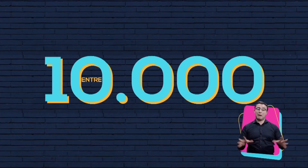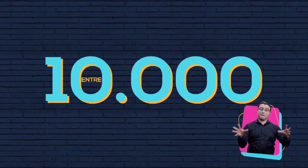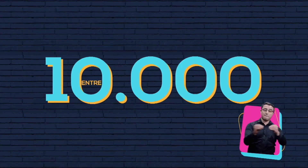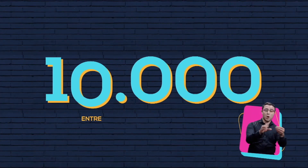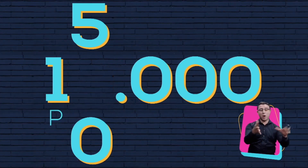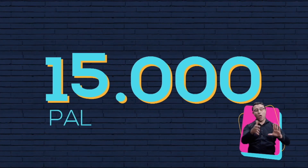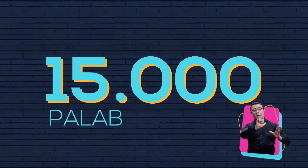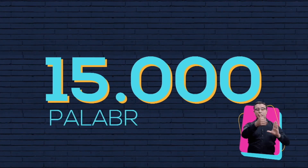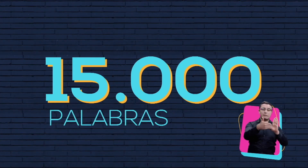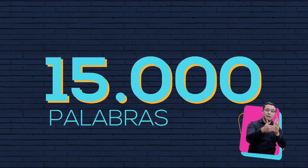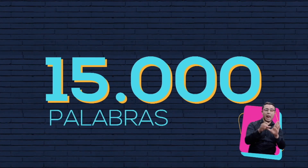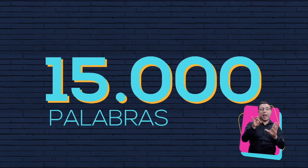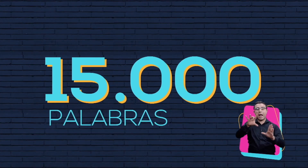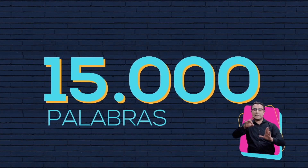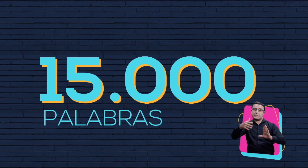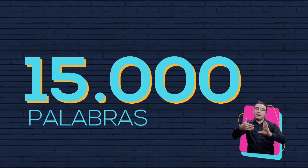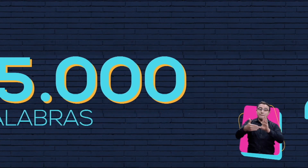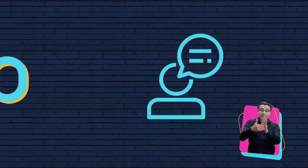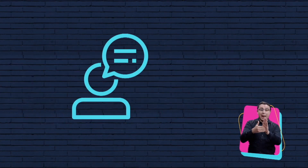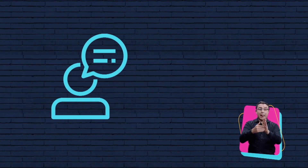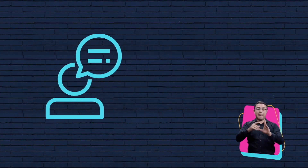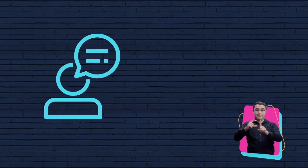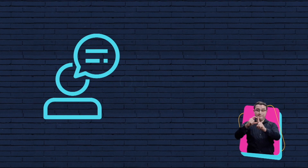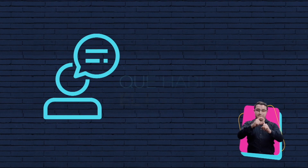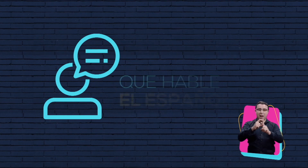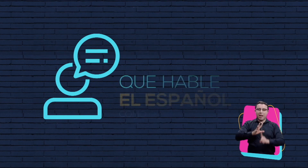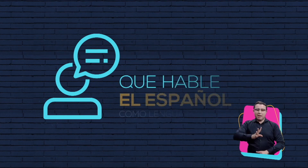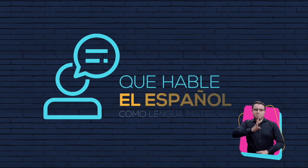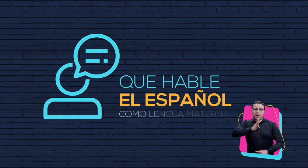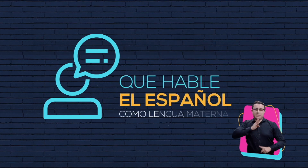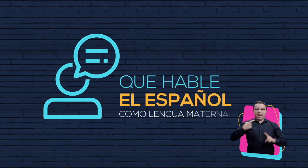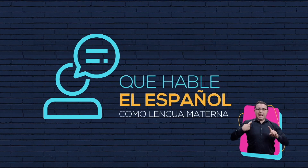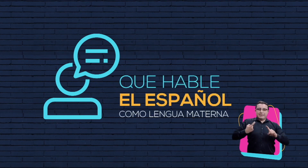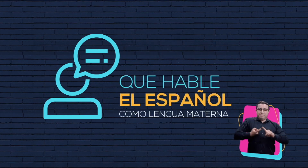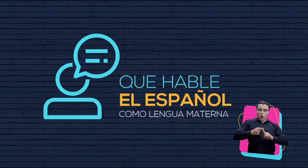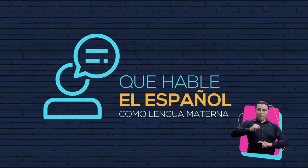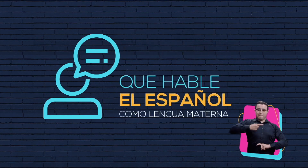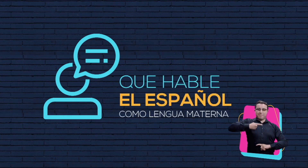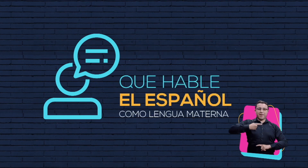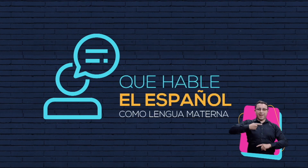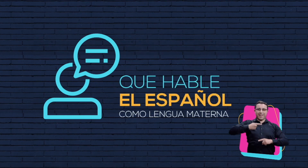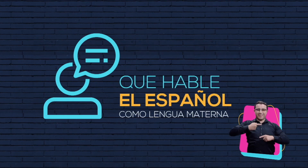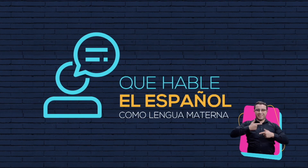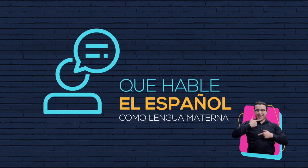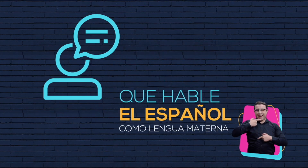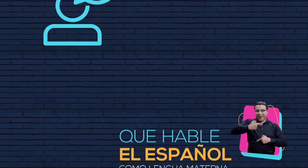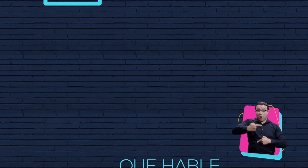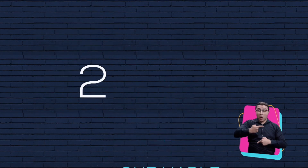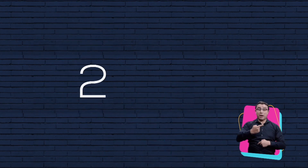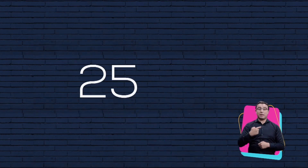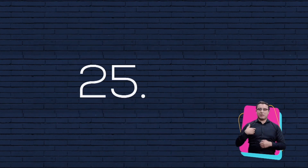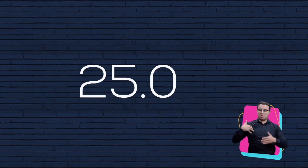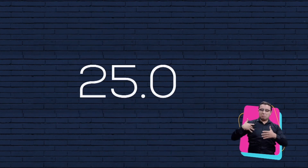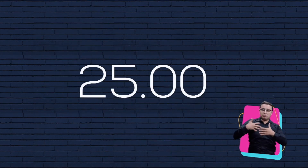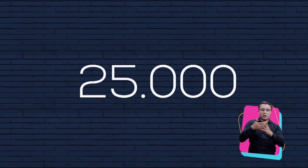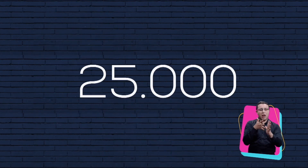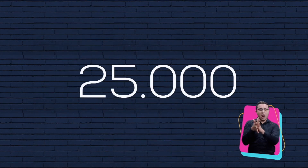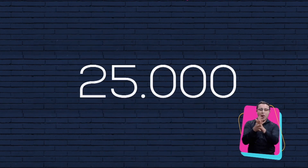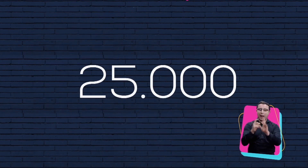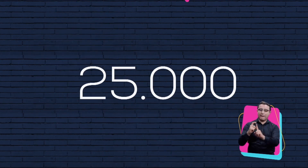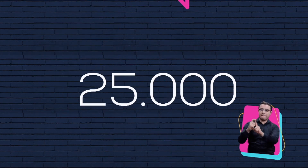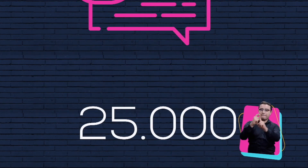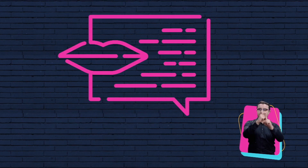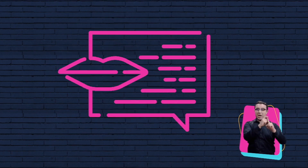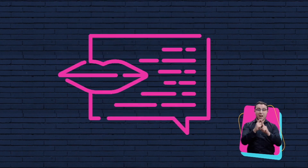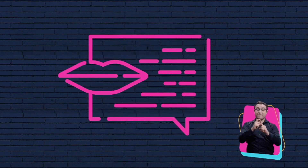Entre 10.000 y 15.000 palabras usa una persona que hable el español como lengua materna. Llegan a ser